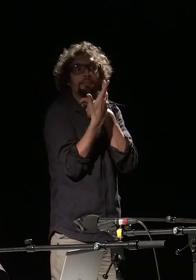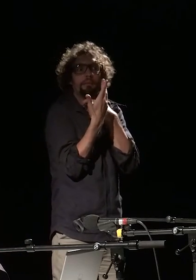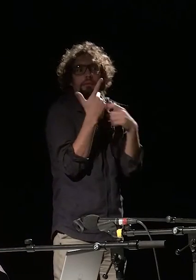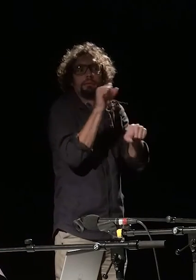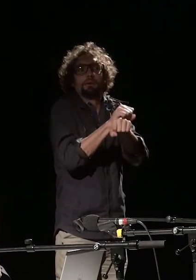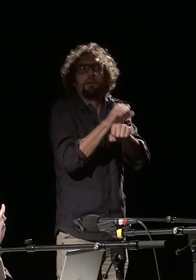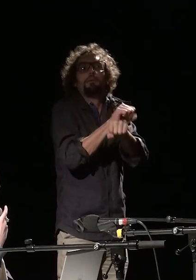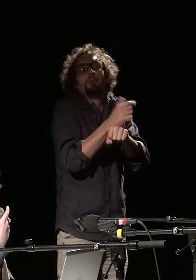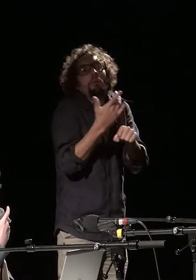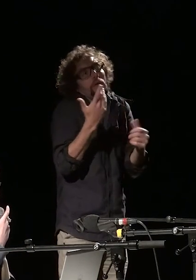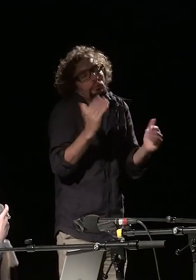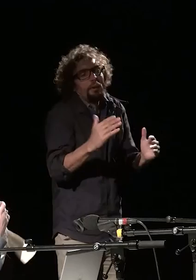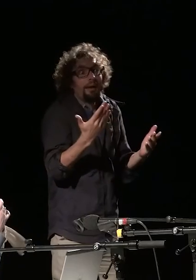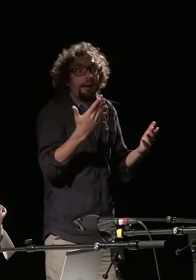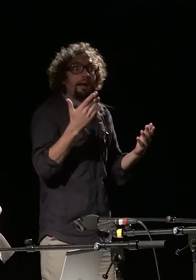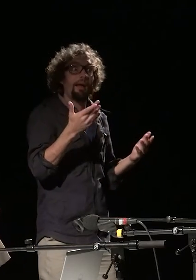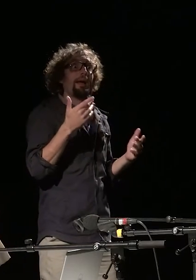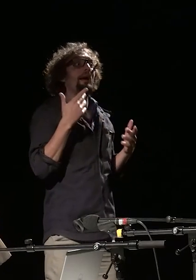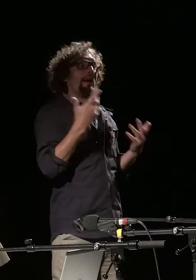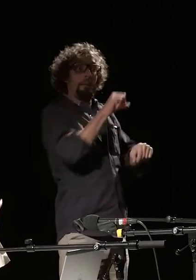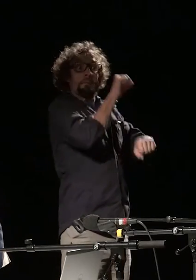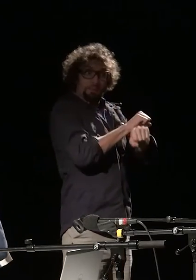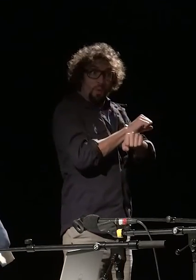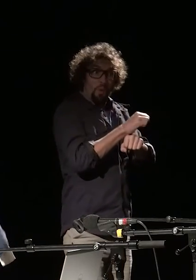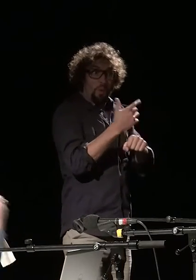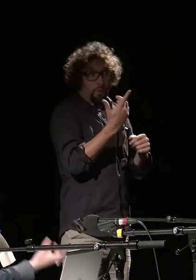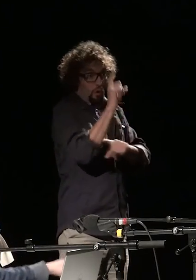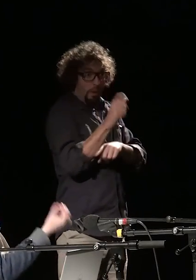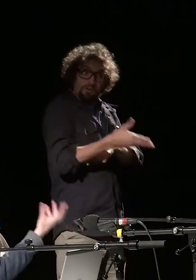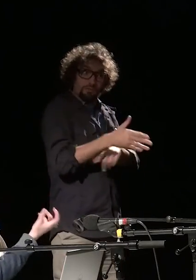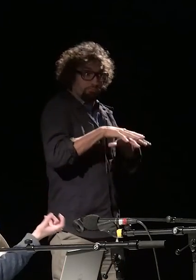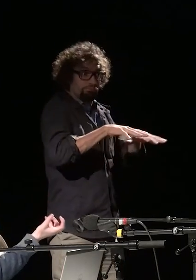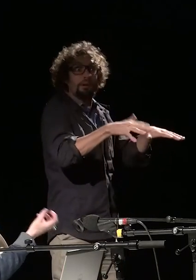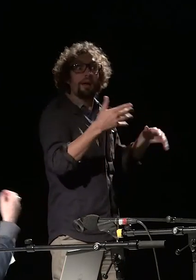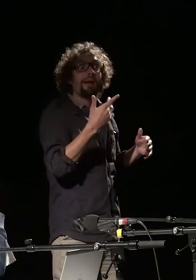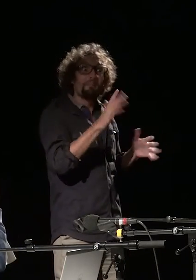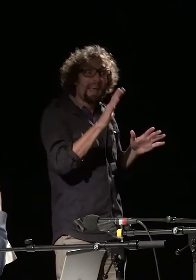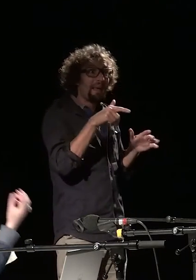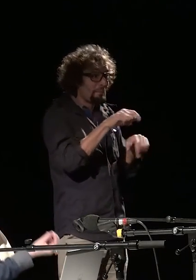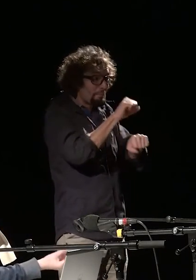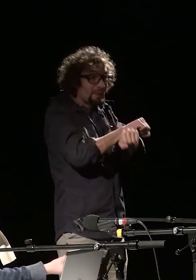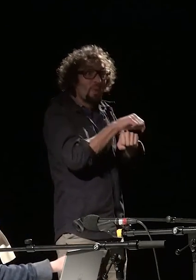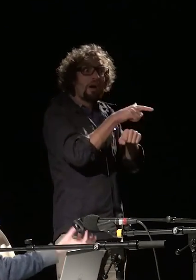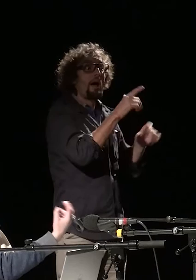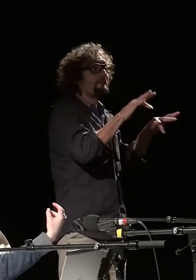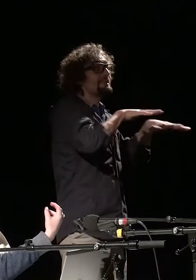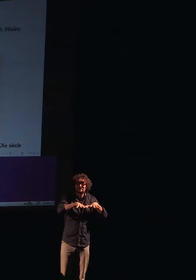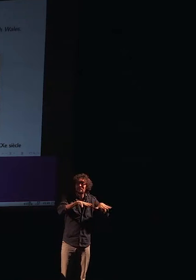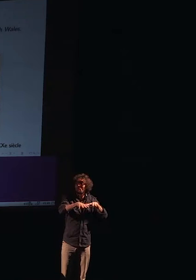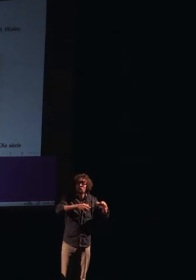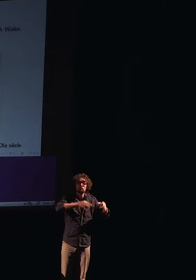Ce qui est arrivé, c'est qu'ils ont commencé à installer la prison. Et la prison a fonctionné un peu comme une sorte de gangrène à l'intérieur du système judiciaire. C'est qu'elle s'est